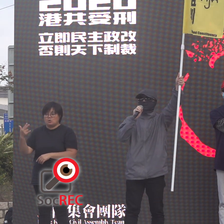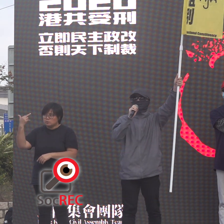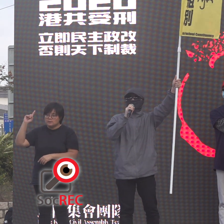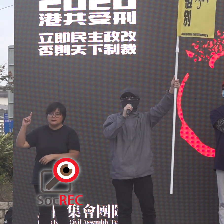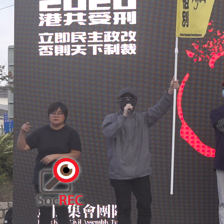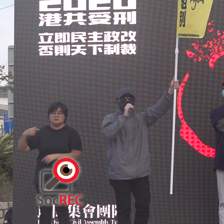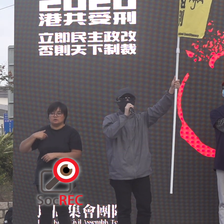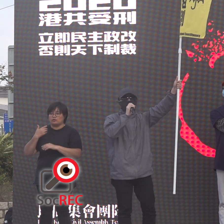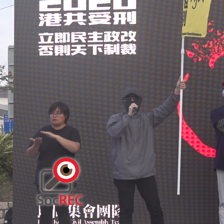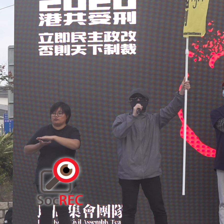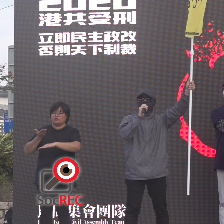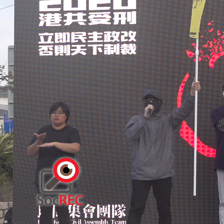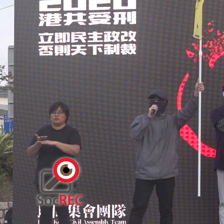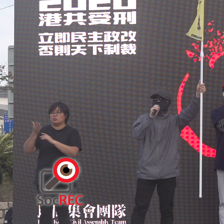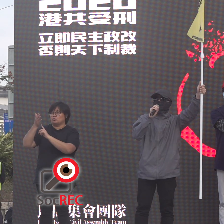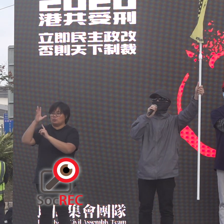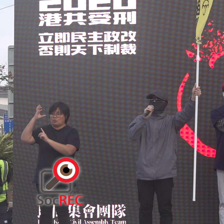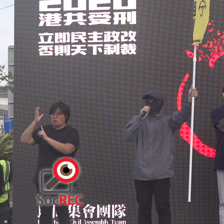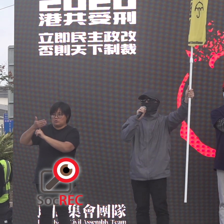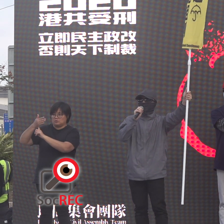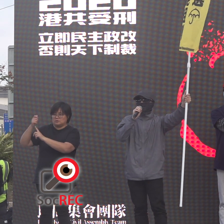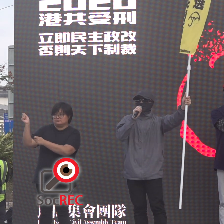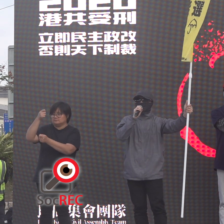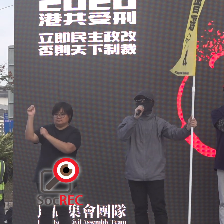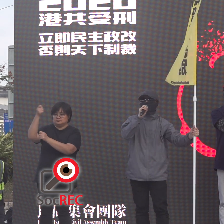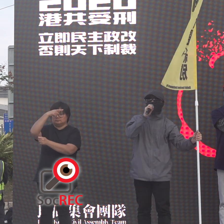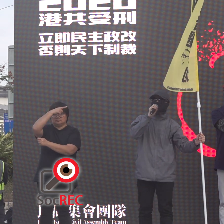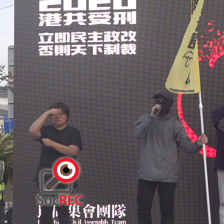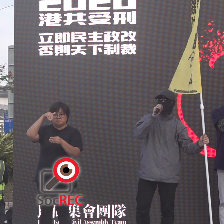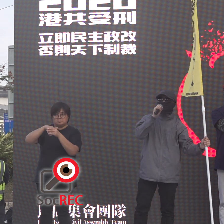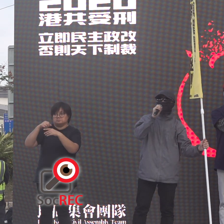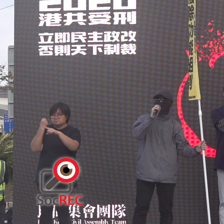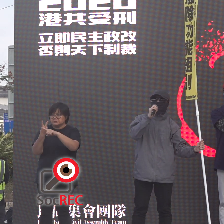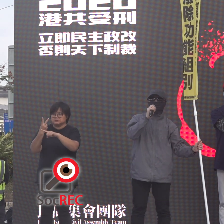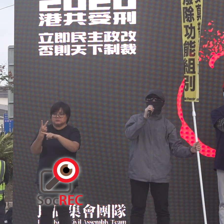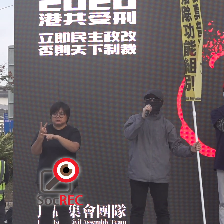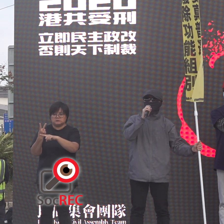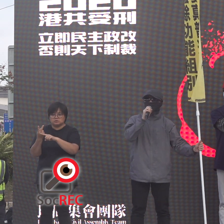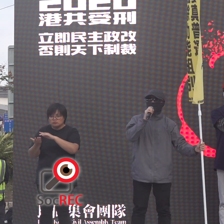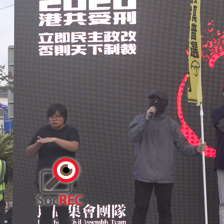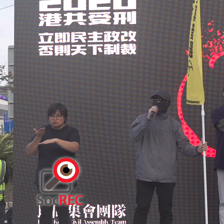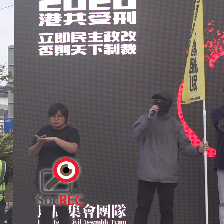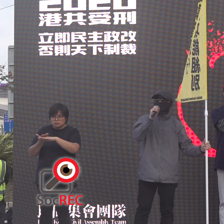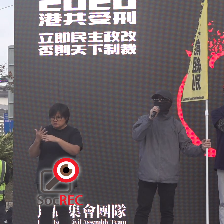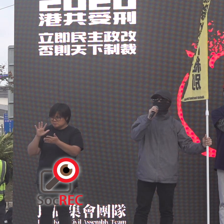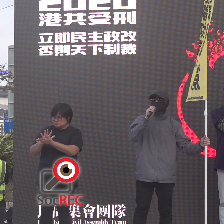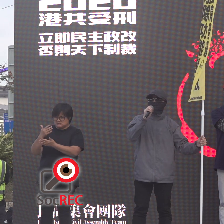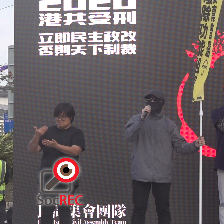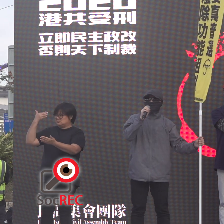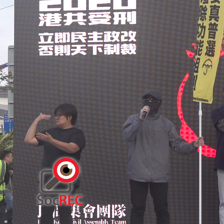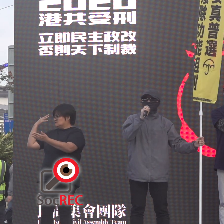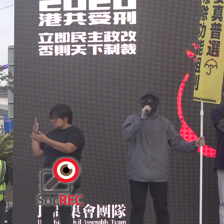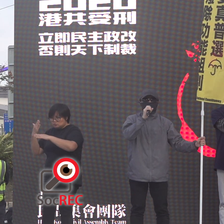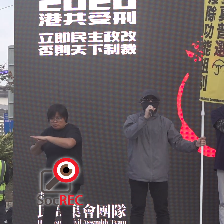旗幟，我要真普選的 banner， 我們都再次出來。為什麼我們要舉回這個 banner 出來？是因為我們有